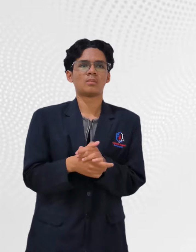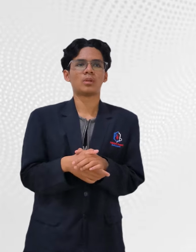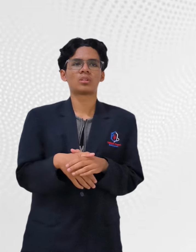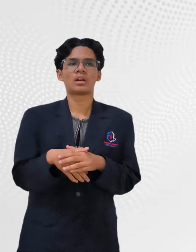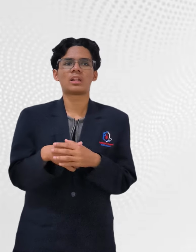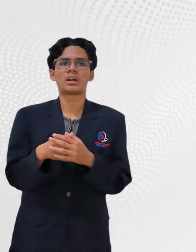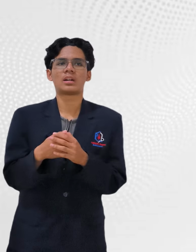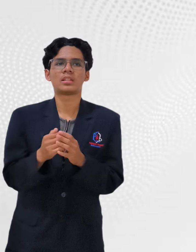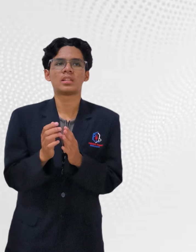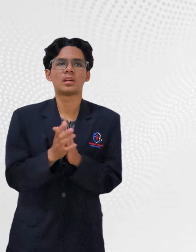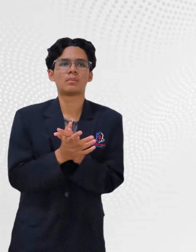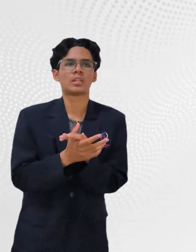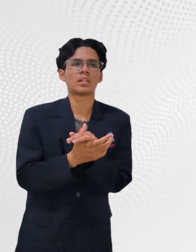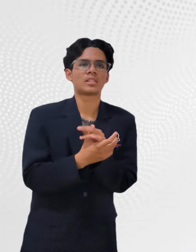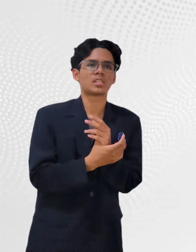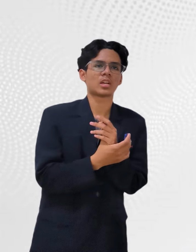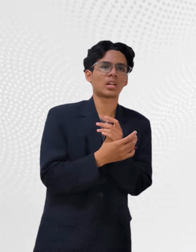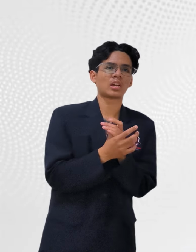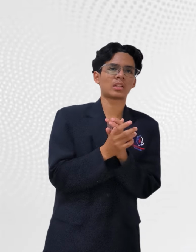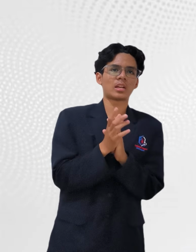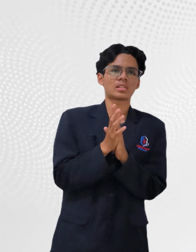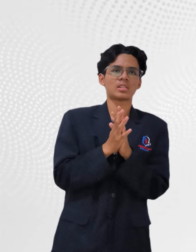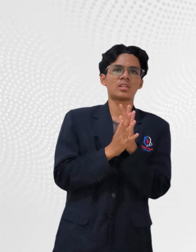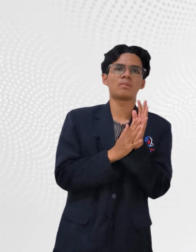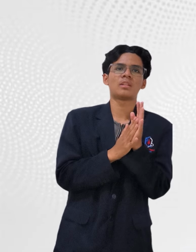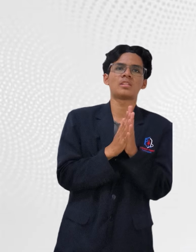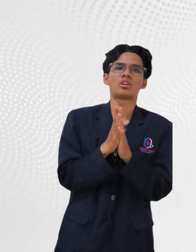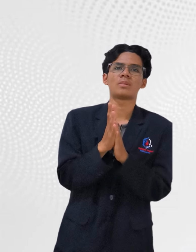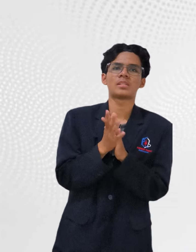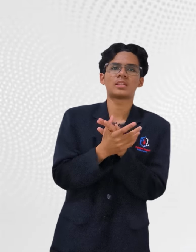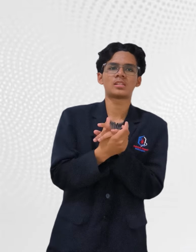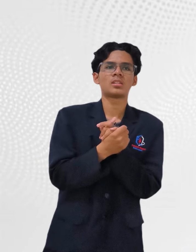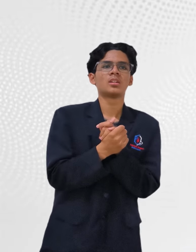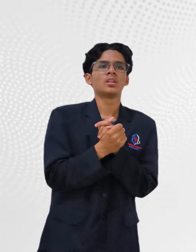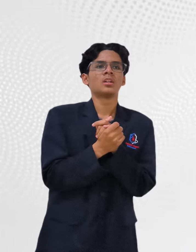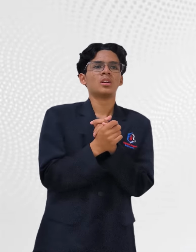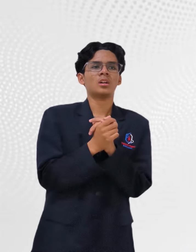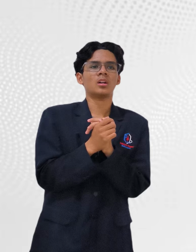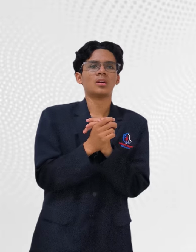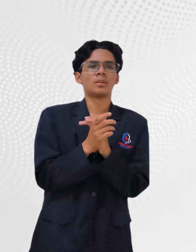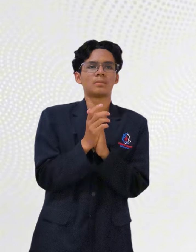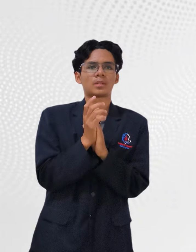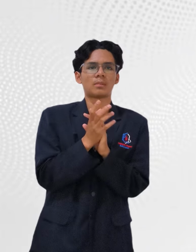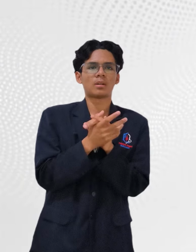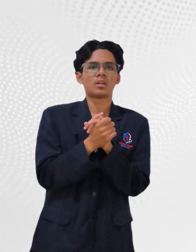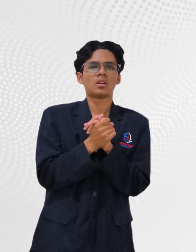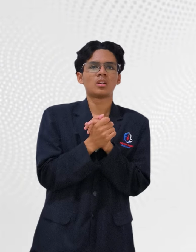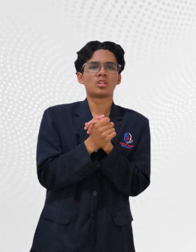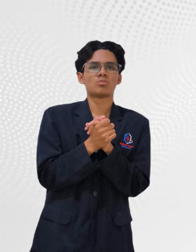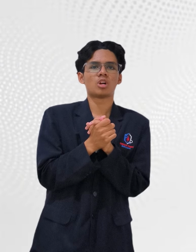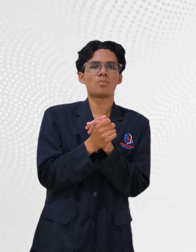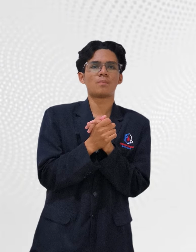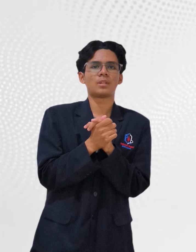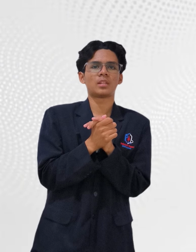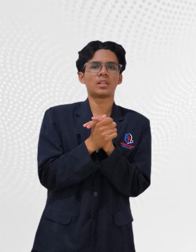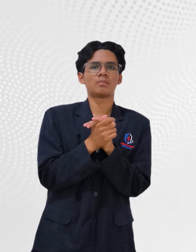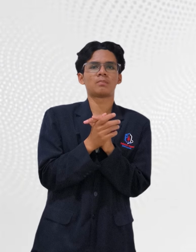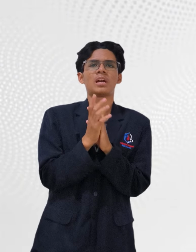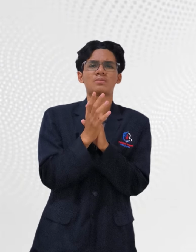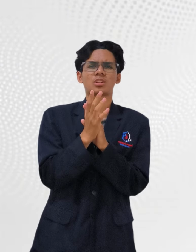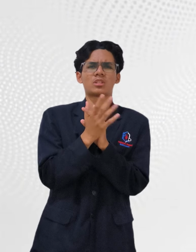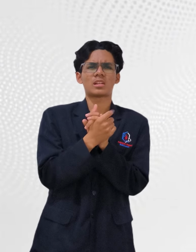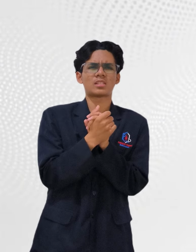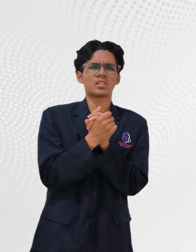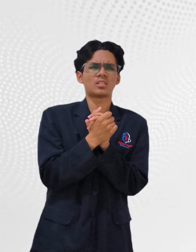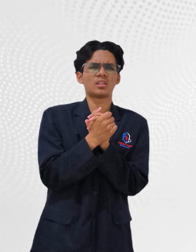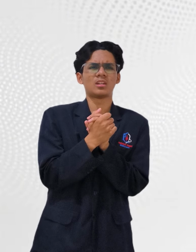listrik. Berikut langkah-langkahnya dalam menganalisis rangkaian AC impedansi kompleksitas. Yang pertama, semua komponen